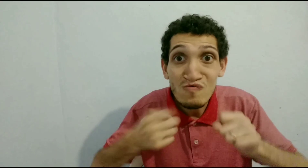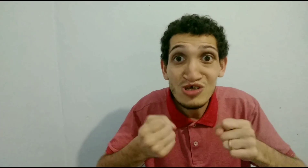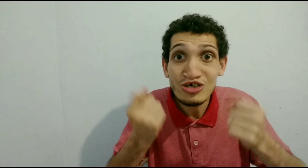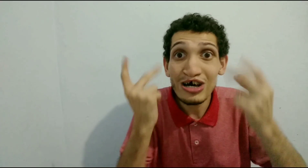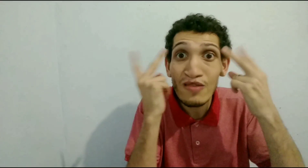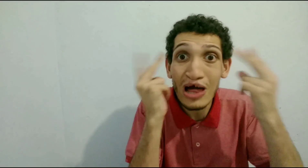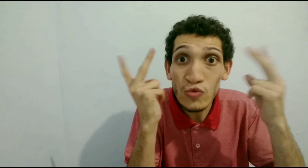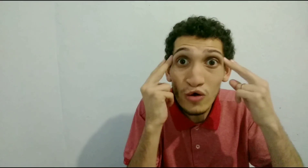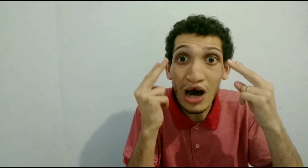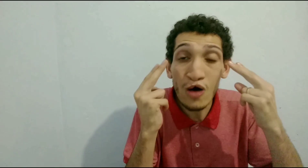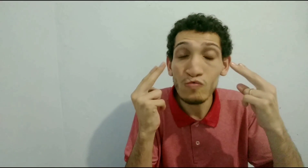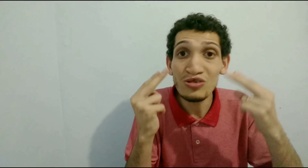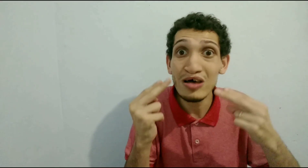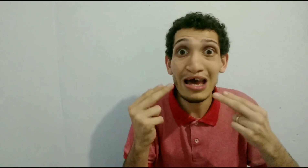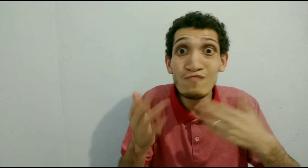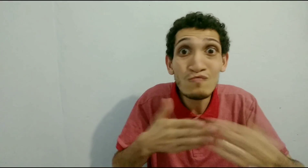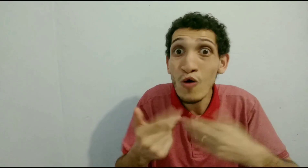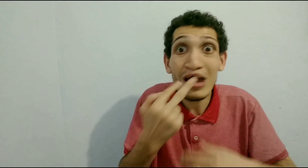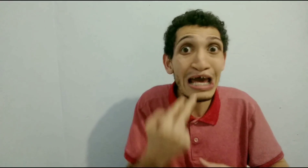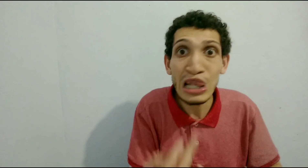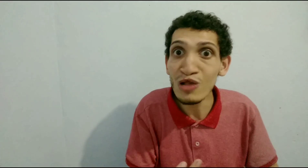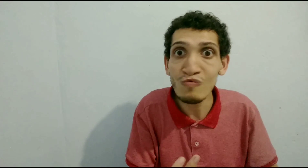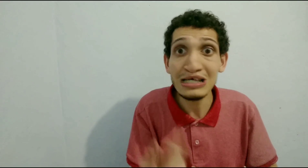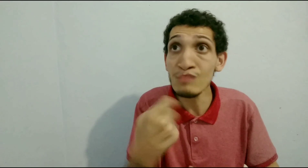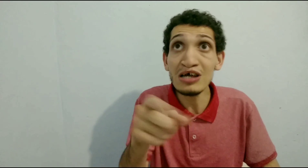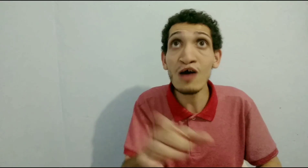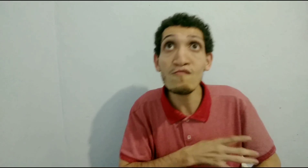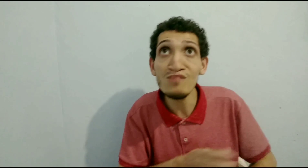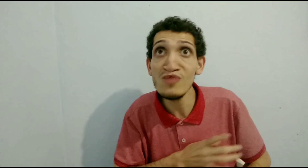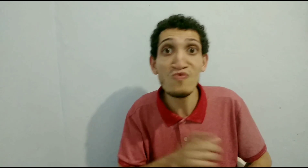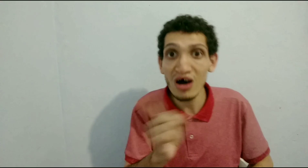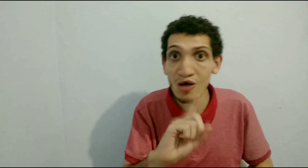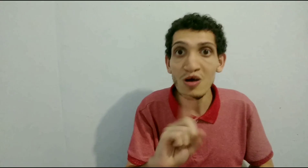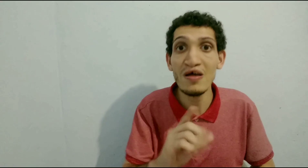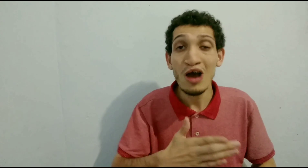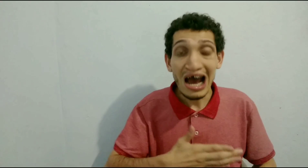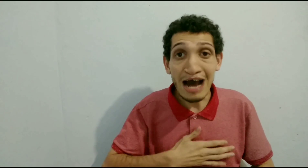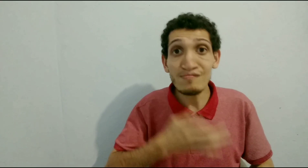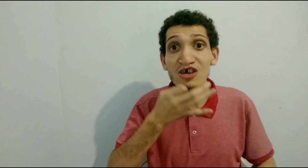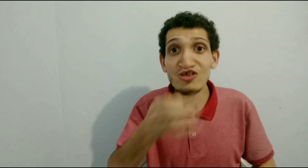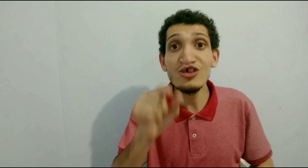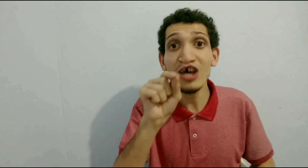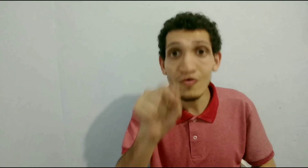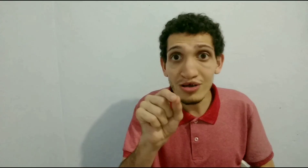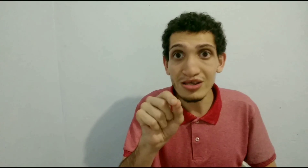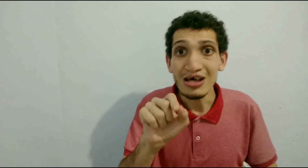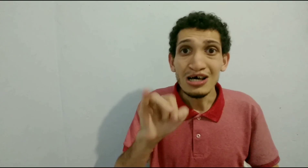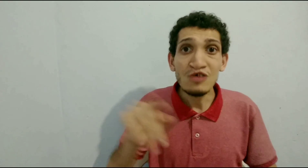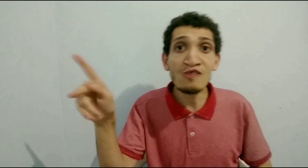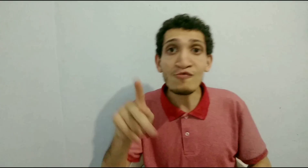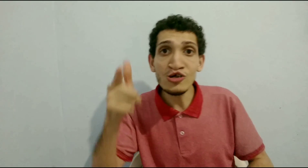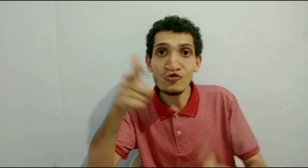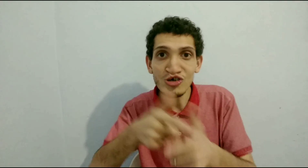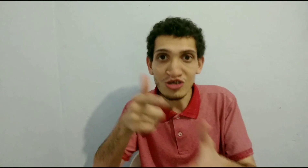linguística é natural, isso é em qualquer língua, sempre acolhido, não, né? A minha equipe é o quê? Se você começou assim,